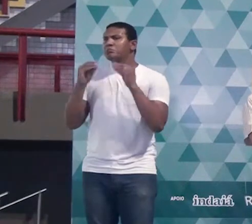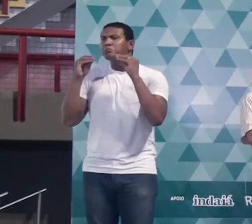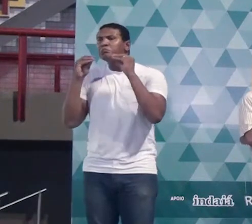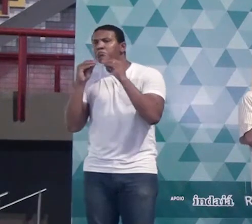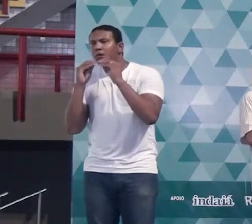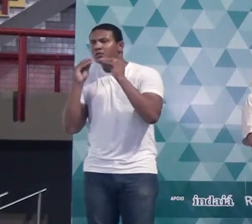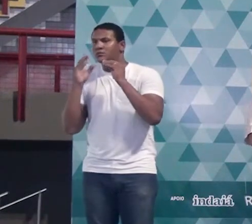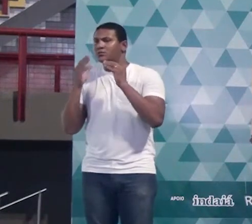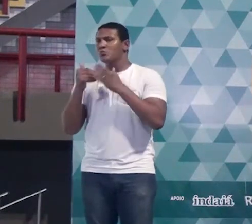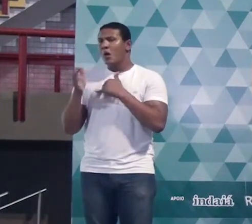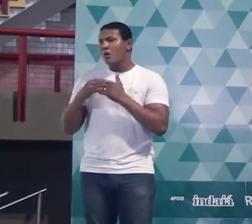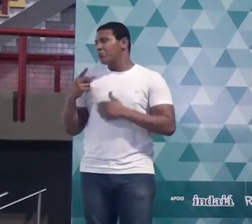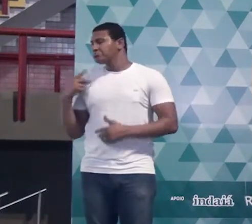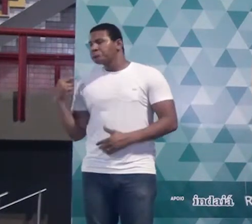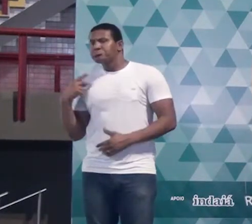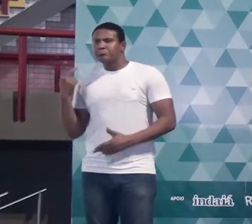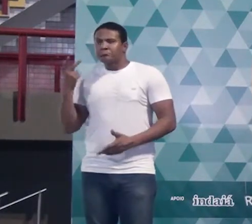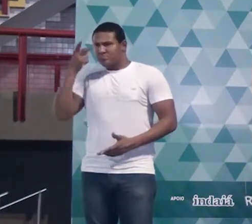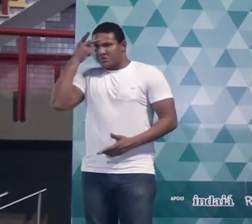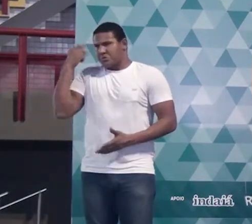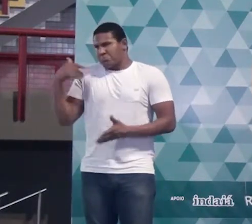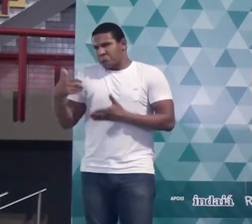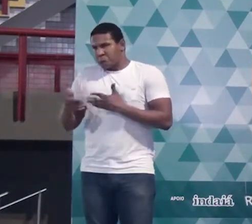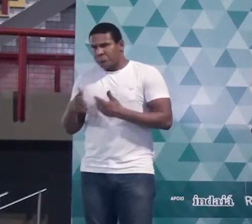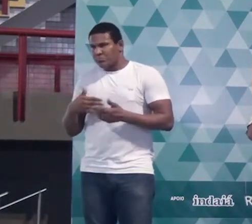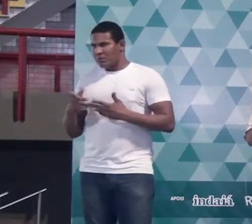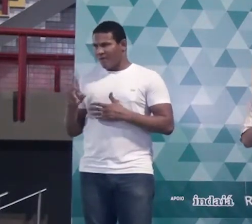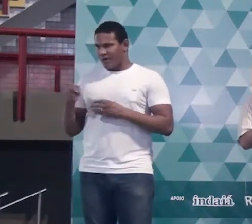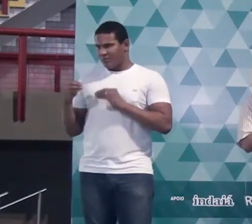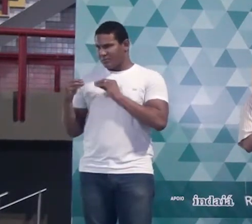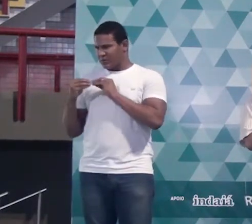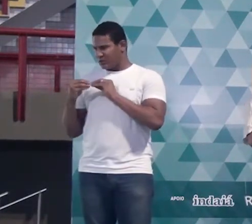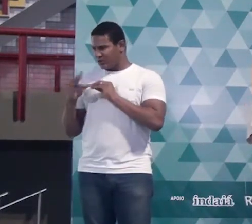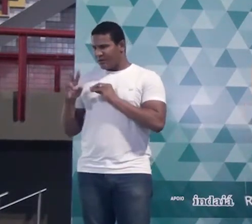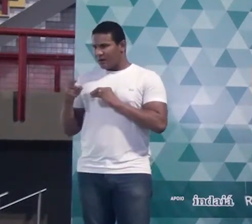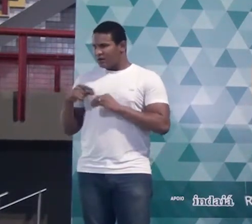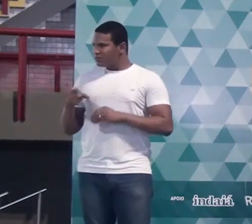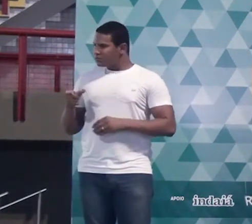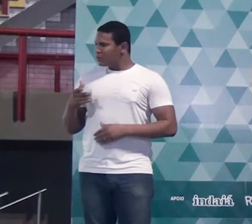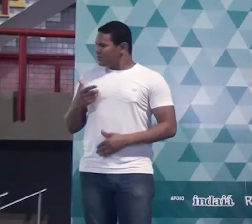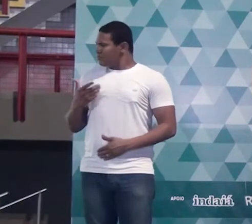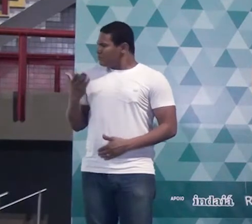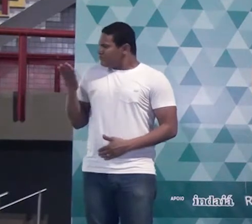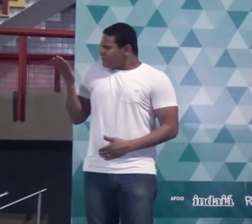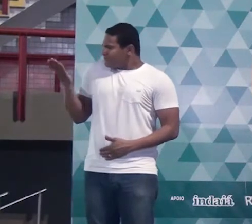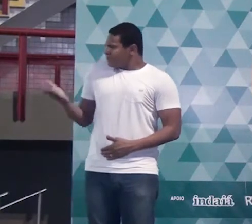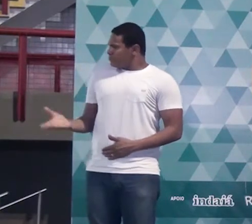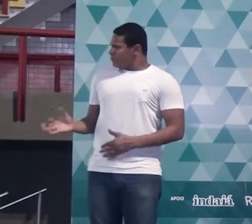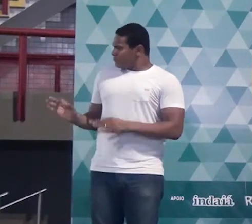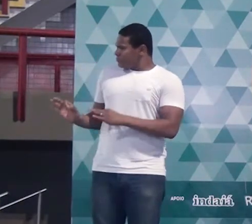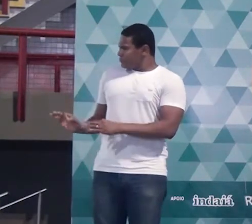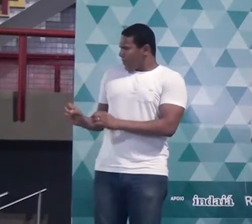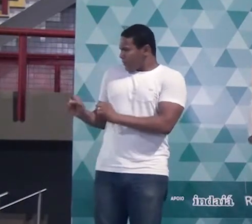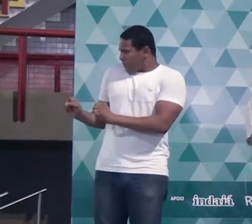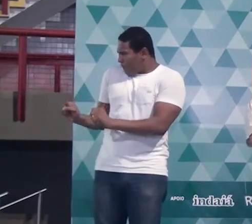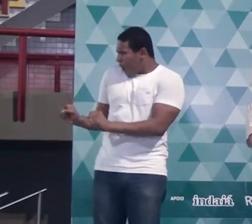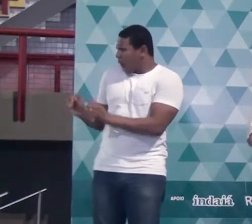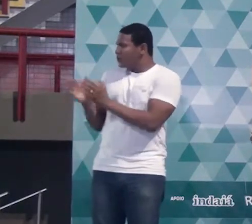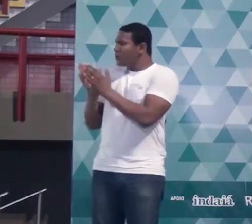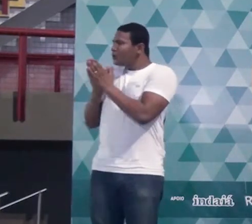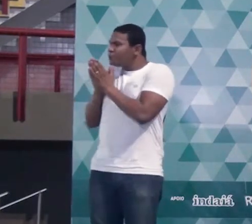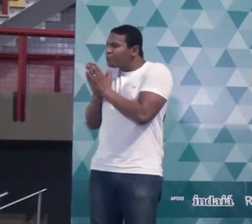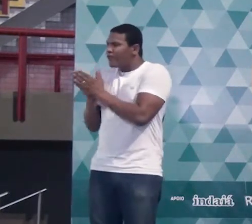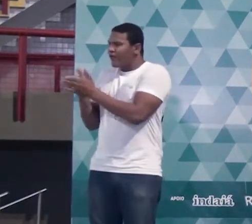que esteja ao seu lado, certamente você não vai pedir assim: Vossa Excelência, por